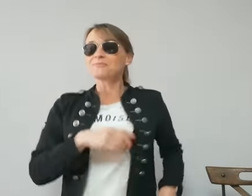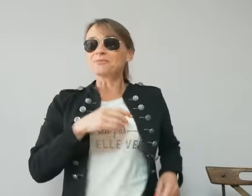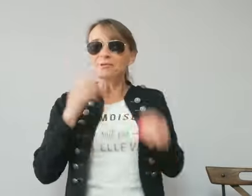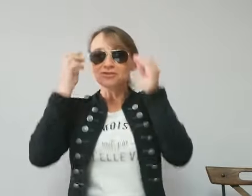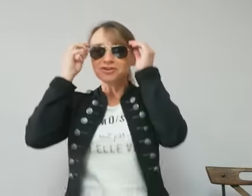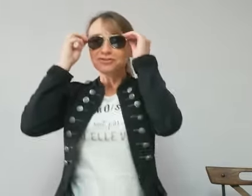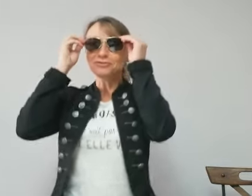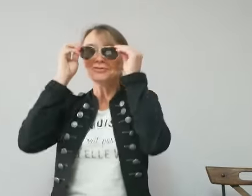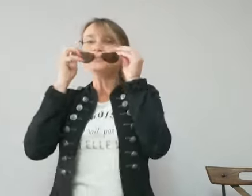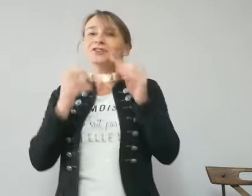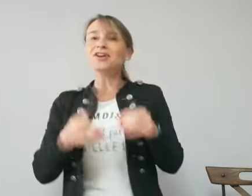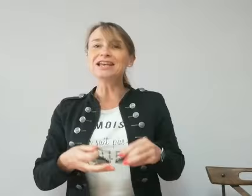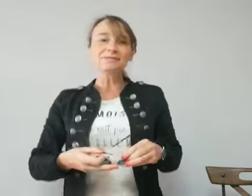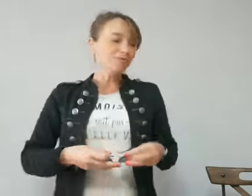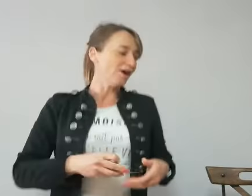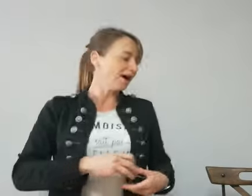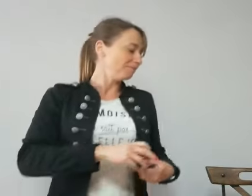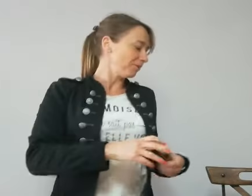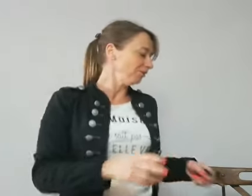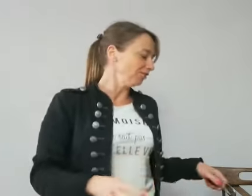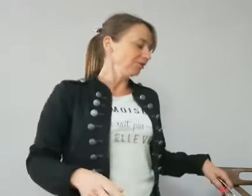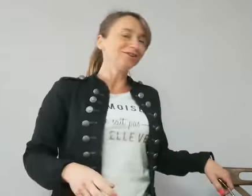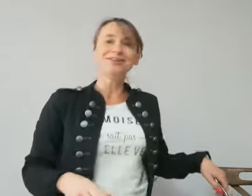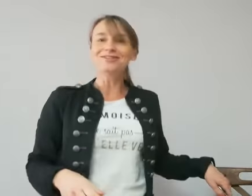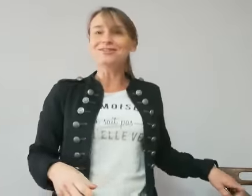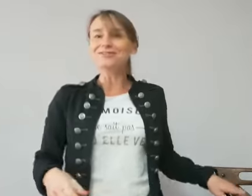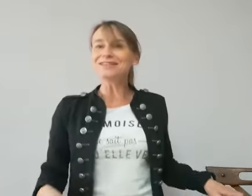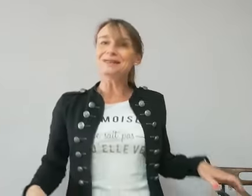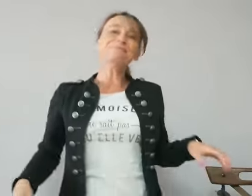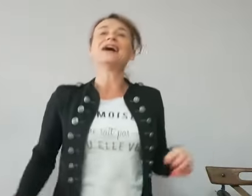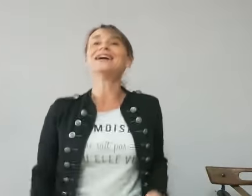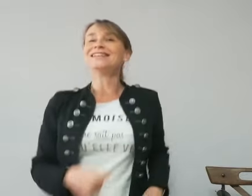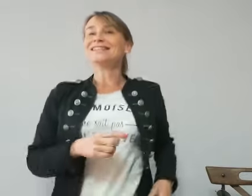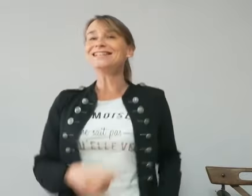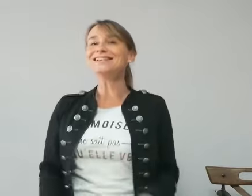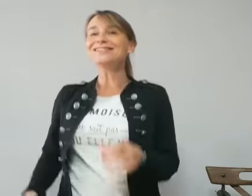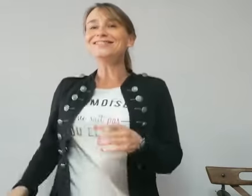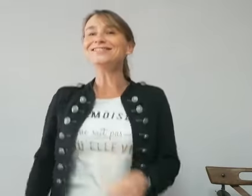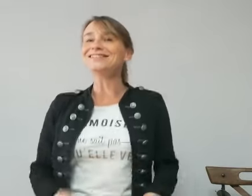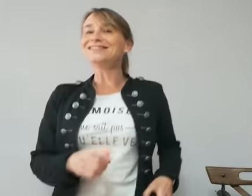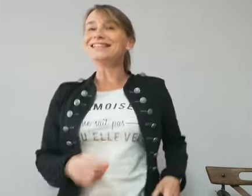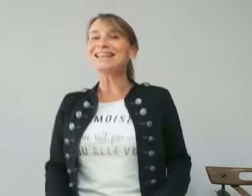Promenons-nous dans les bois, pendant que le loup n